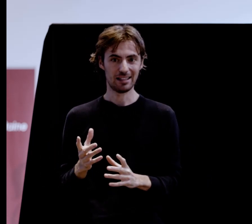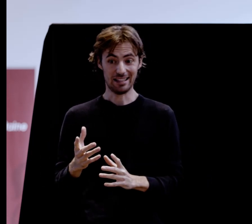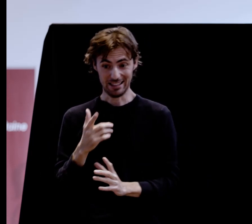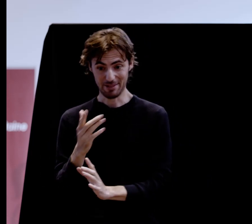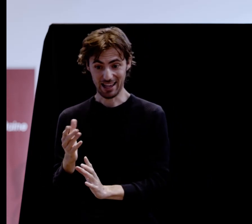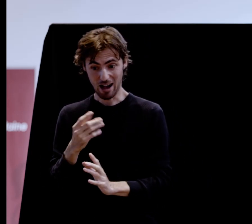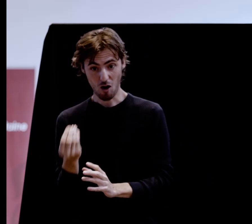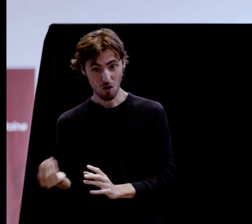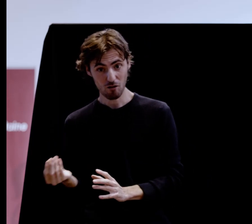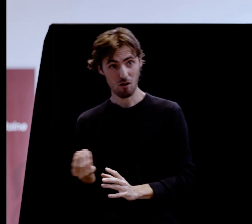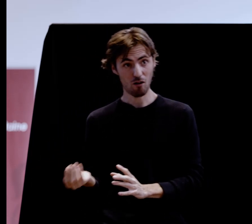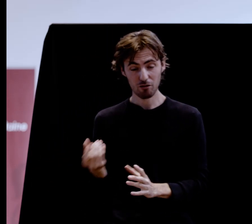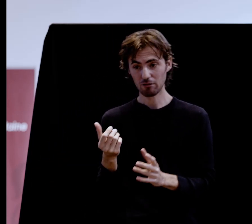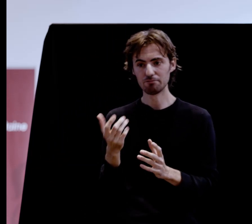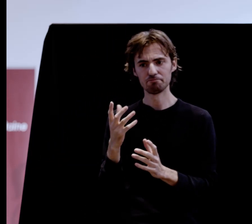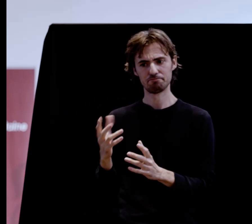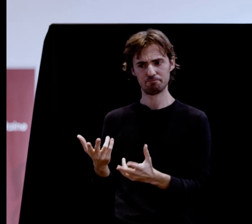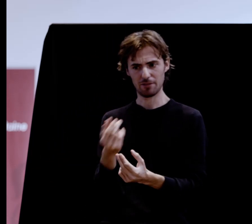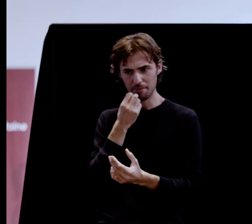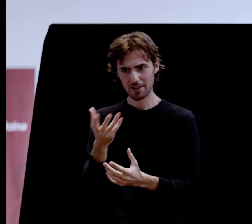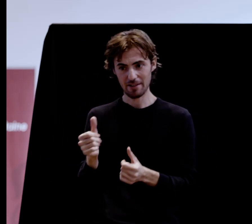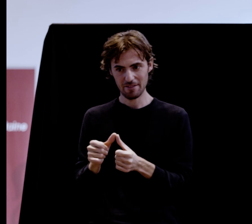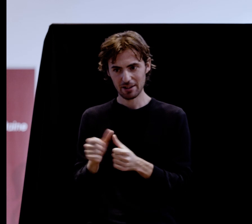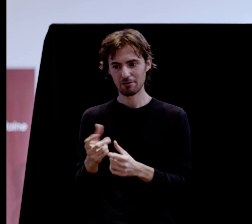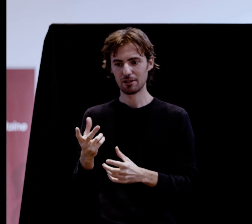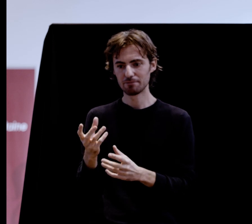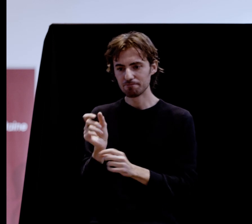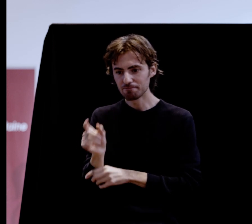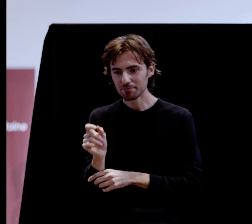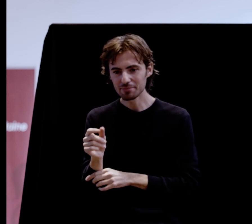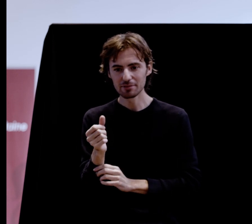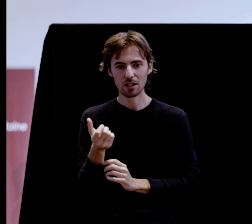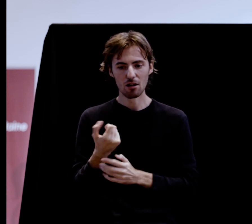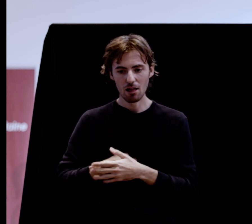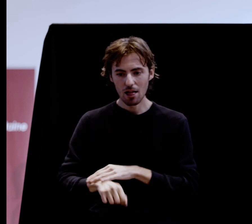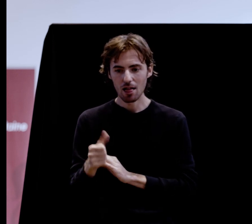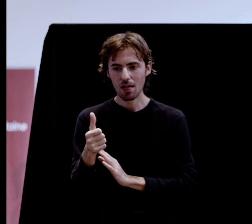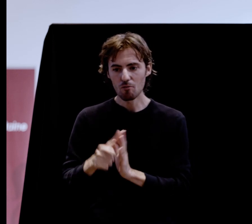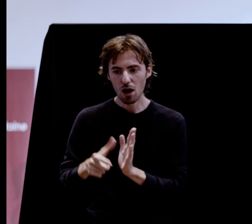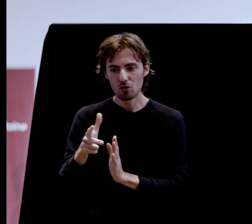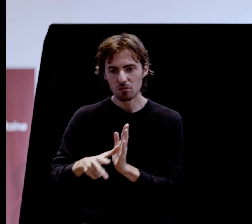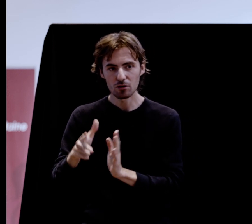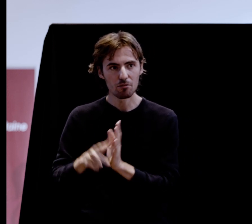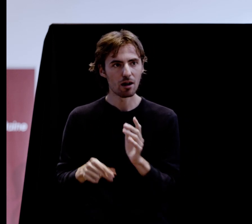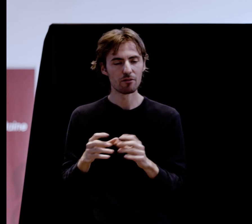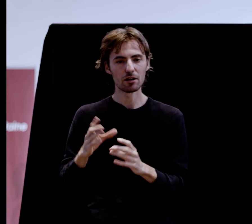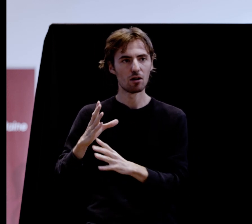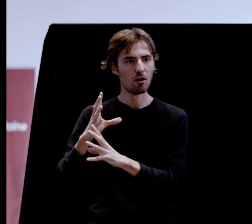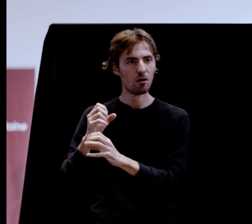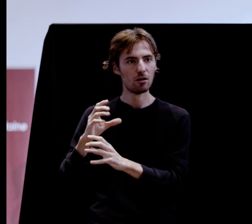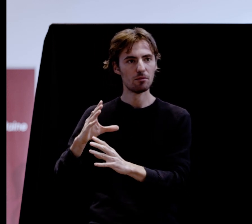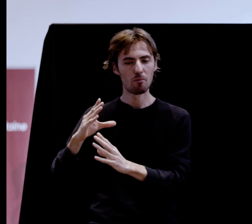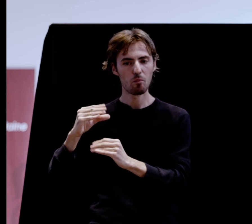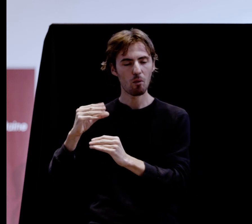ont un traitement par LH et FSH les premiers mois de vie, avec une pompe,